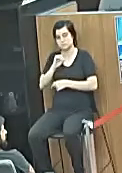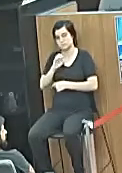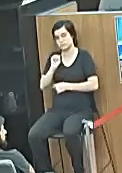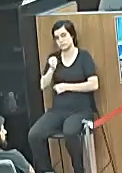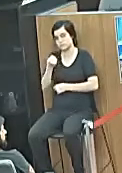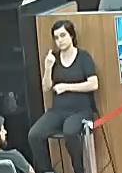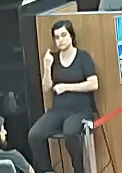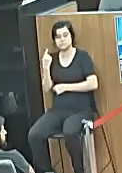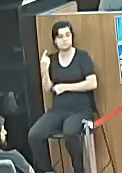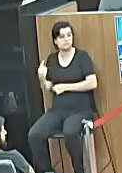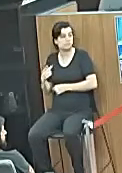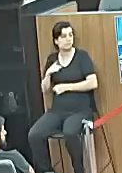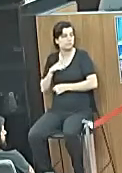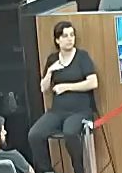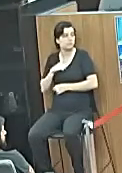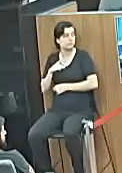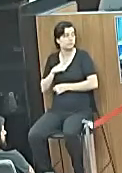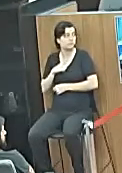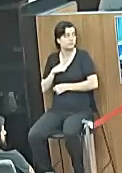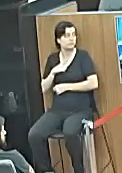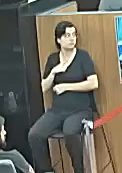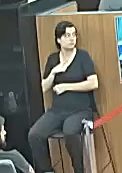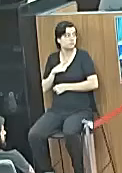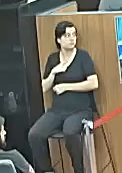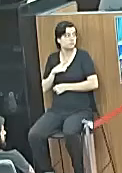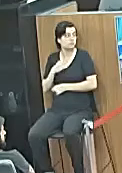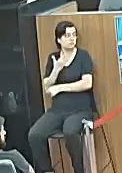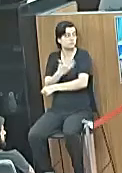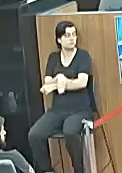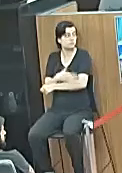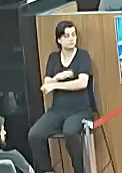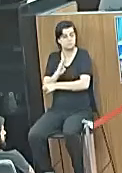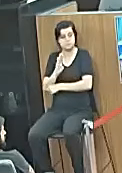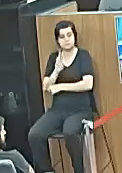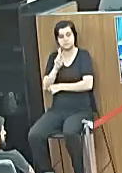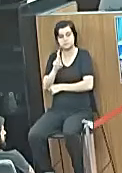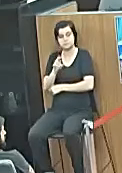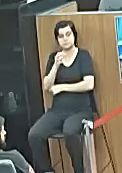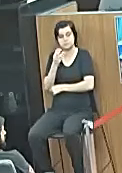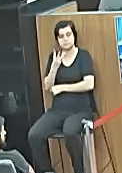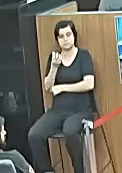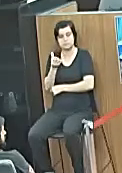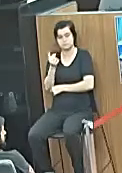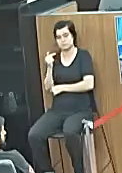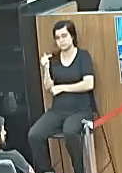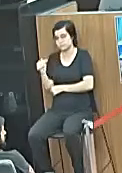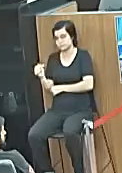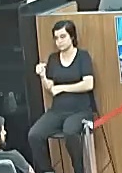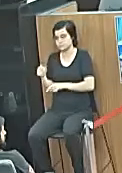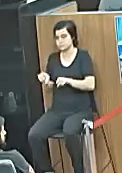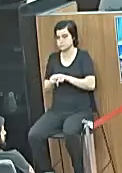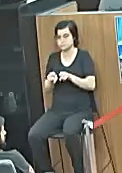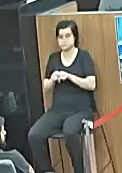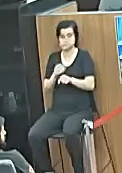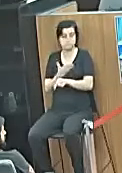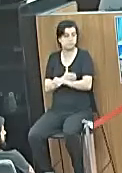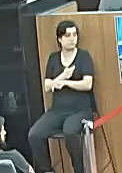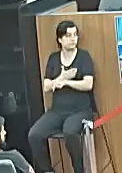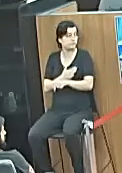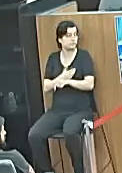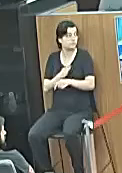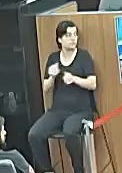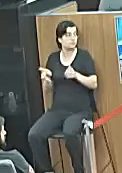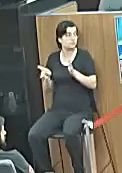destinada à recuperação e revitalização da br 367 por meio de cooperação técnica com o departamento nacional de infraestrutura de